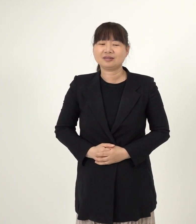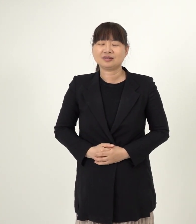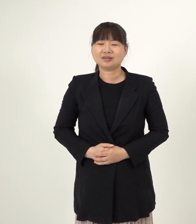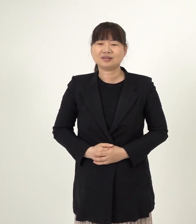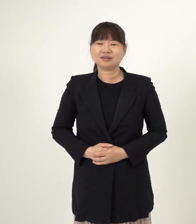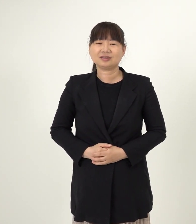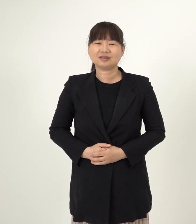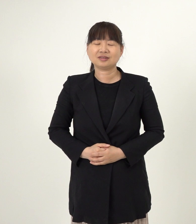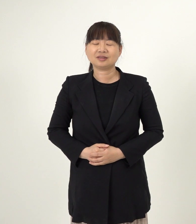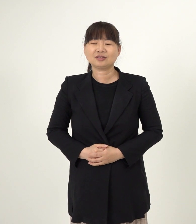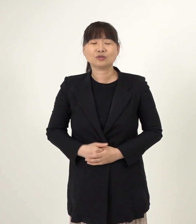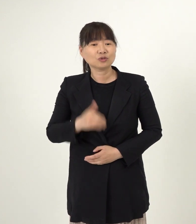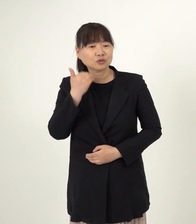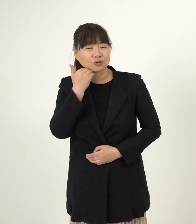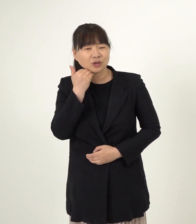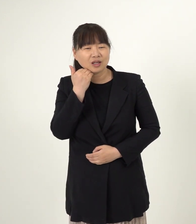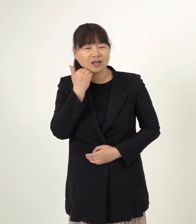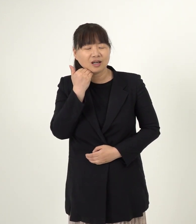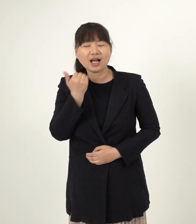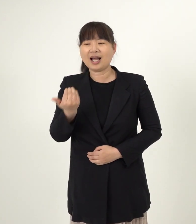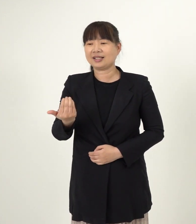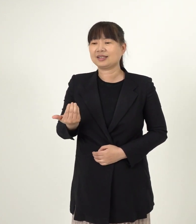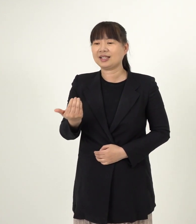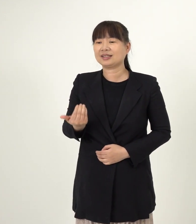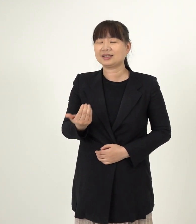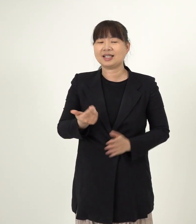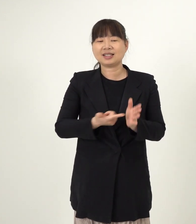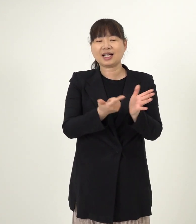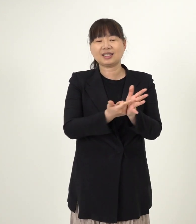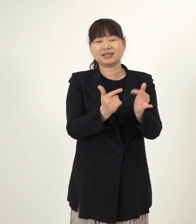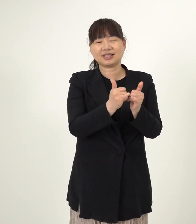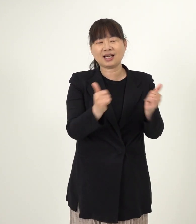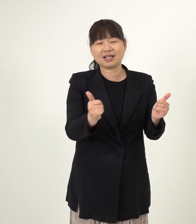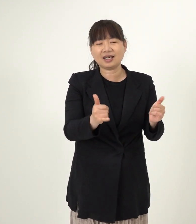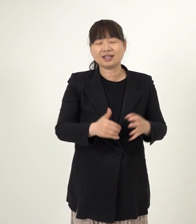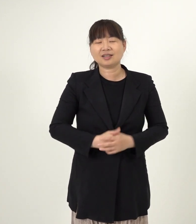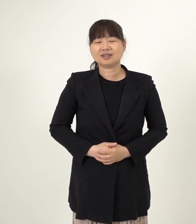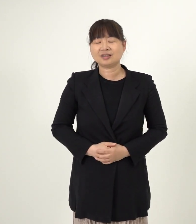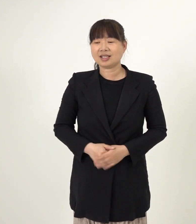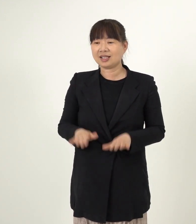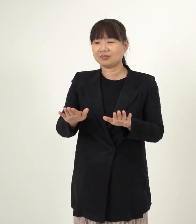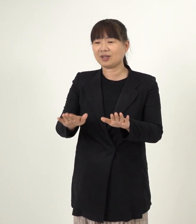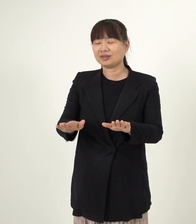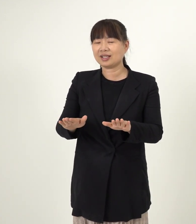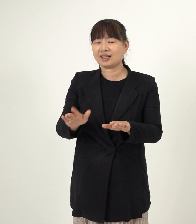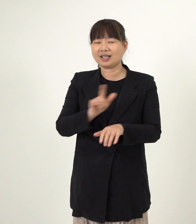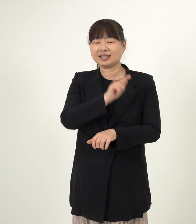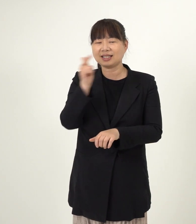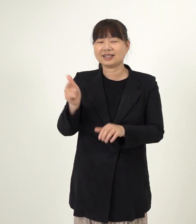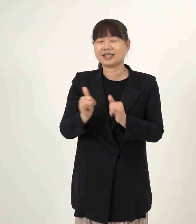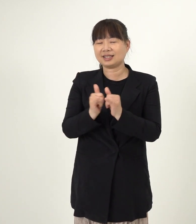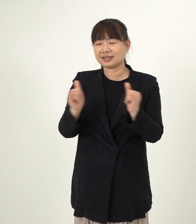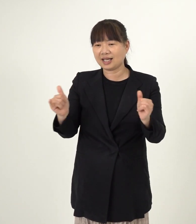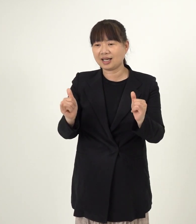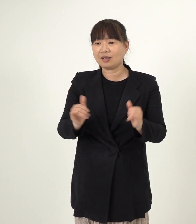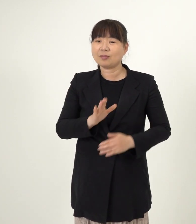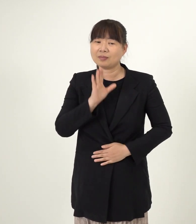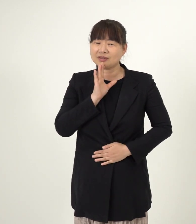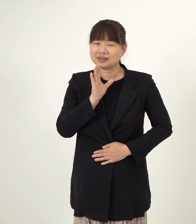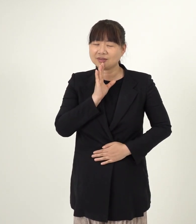근데 어떤 사람과? 아까는 갈릴리 사람이고 이번에는 나사렛 사람이에요.